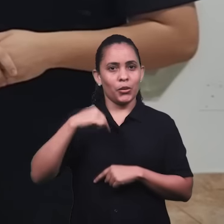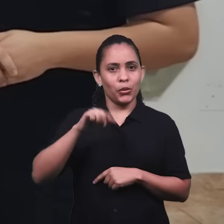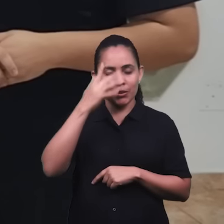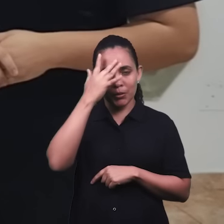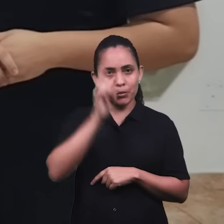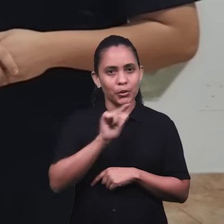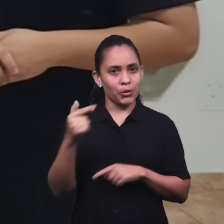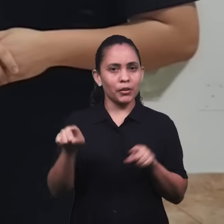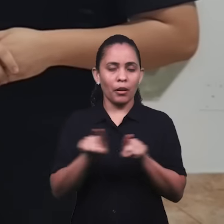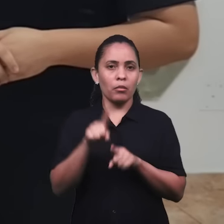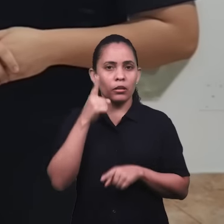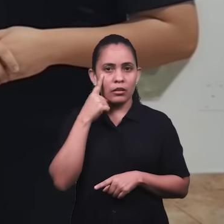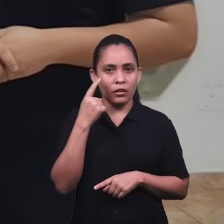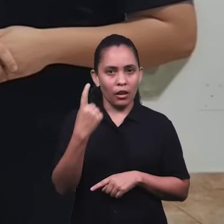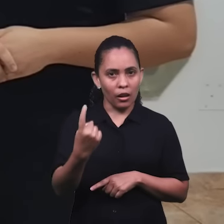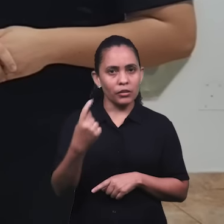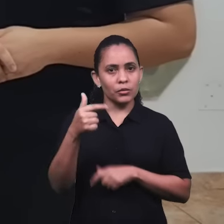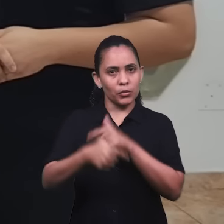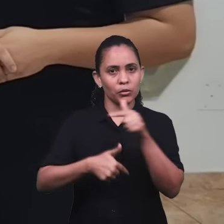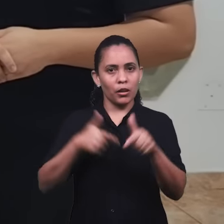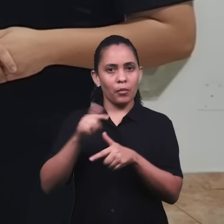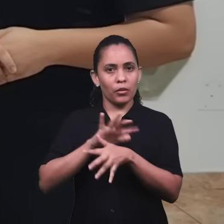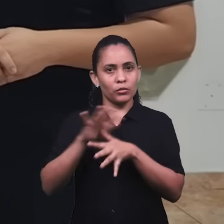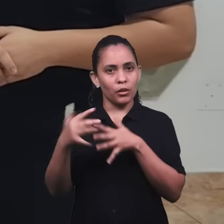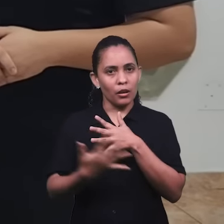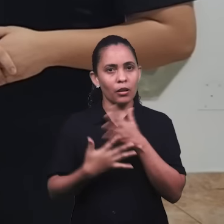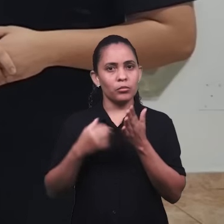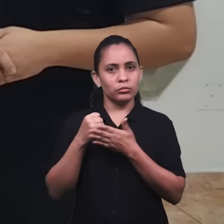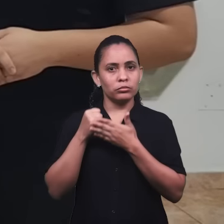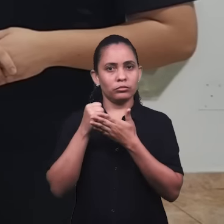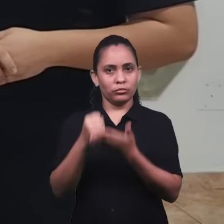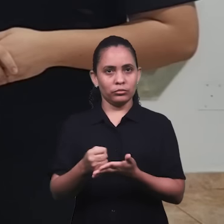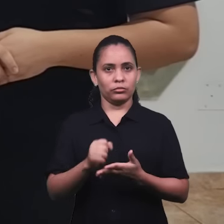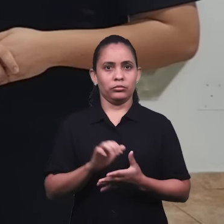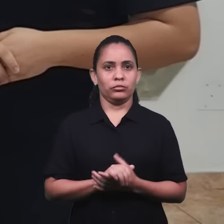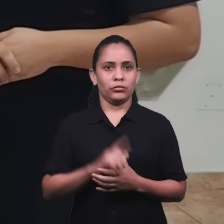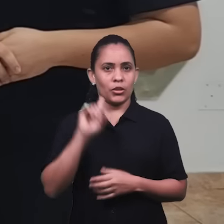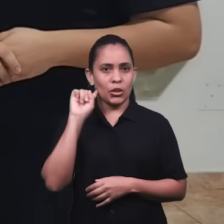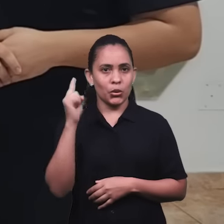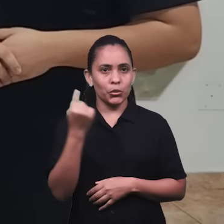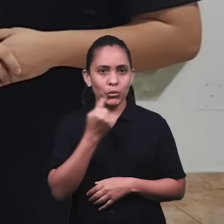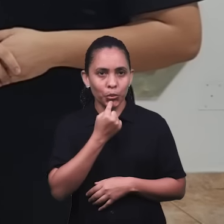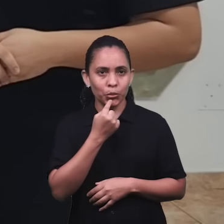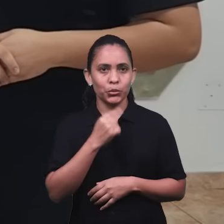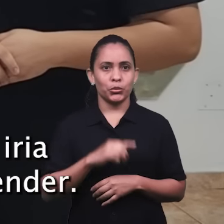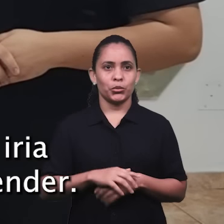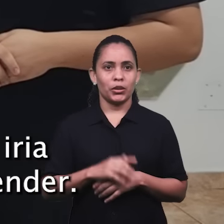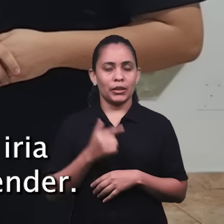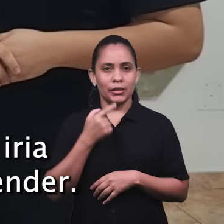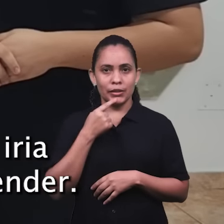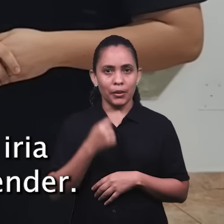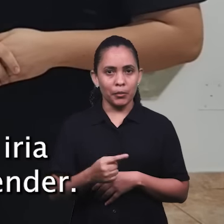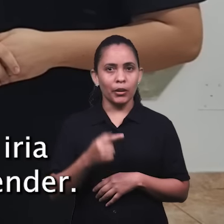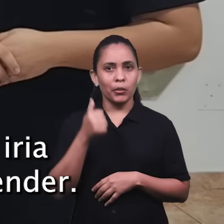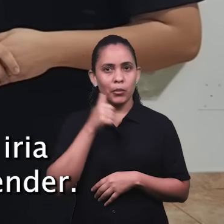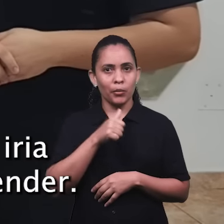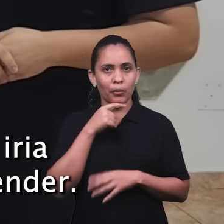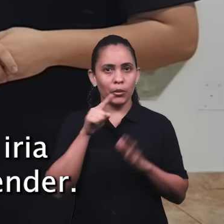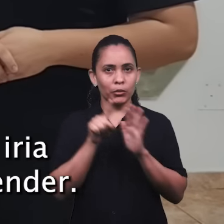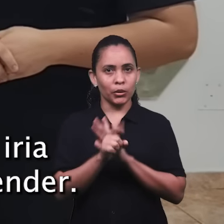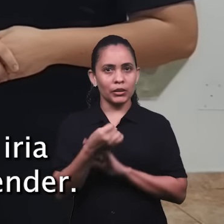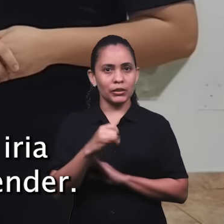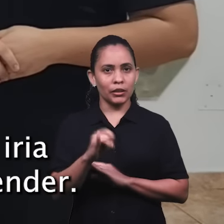favor pueda ayudarme a que otra persona se interese en el trabajo de asistencia a sordos. En esa semana